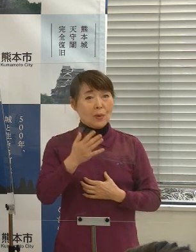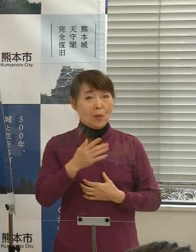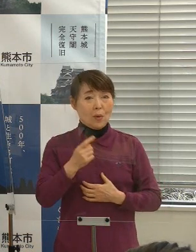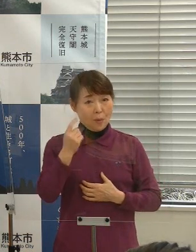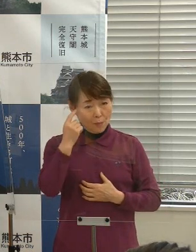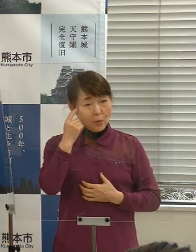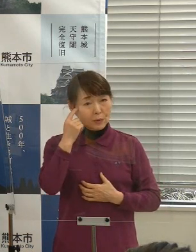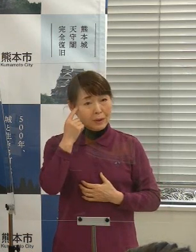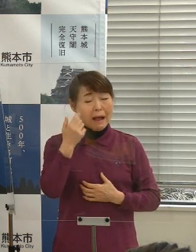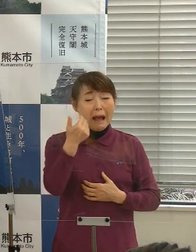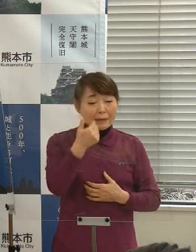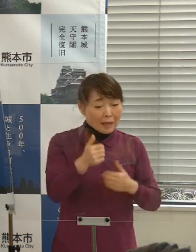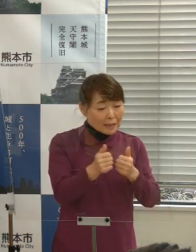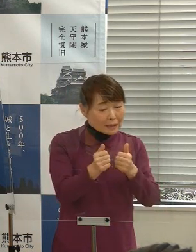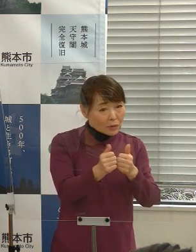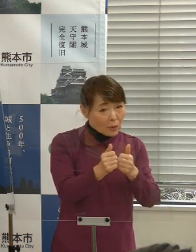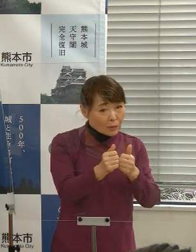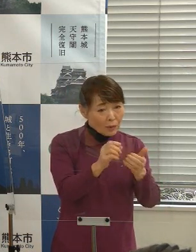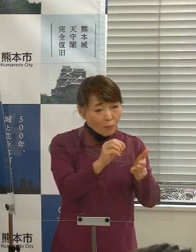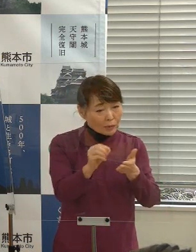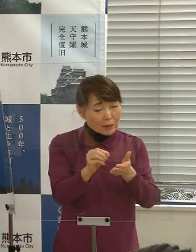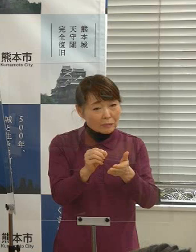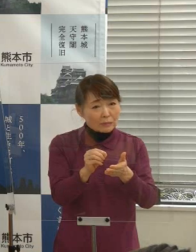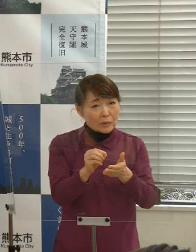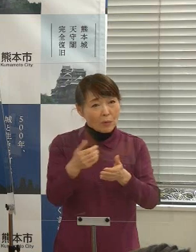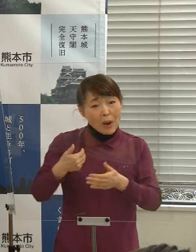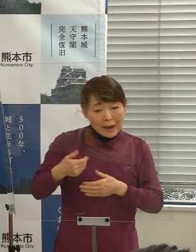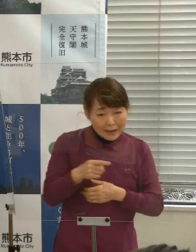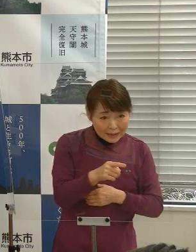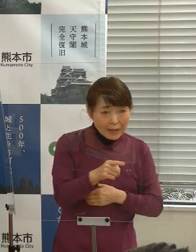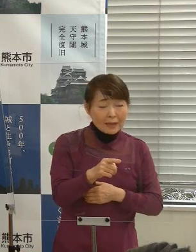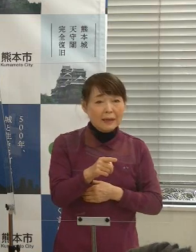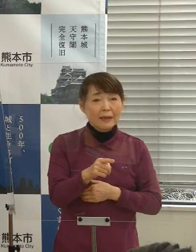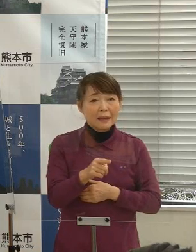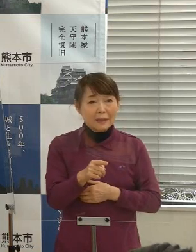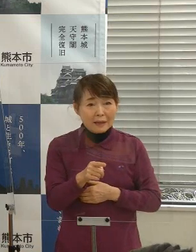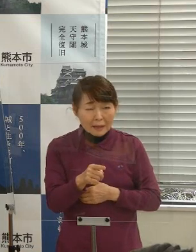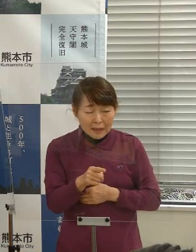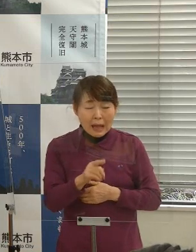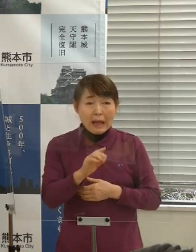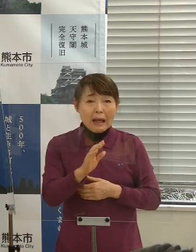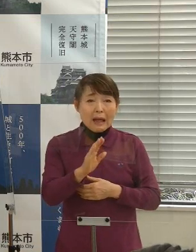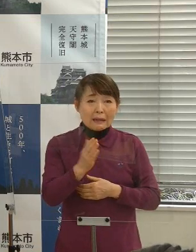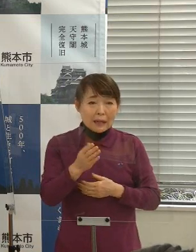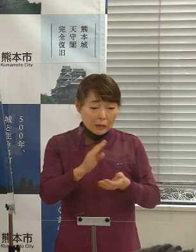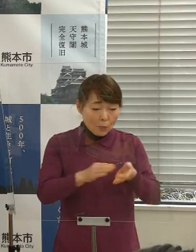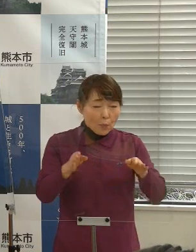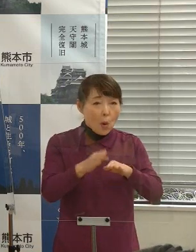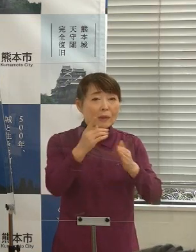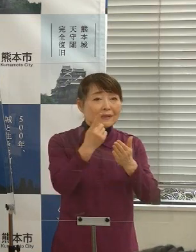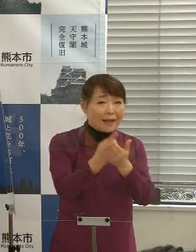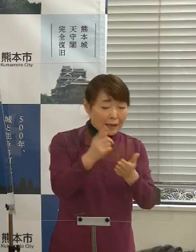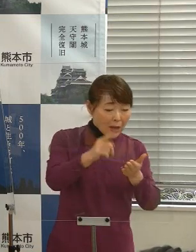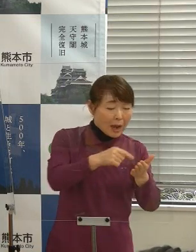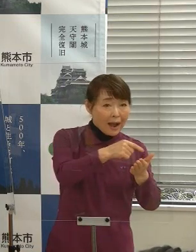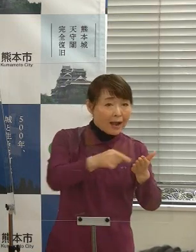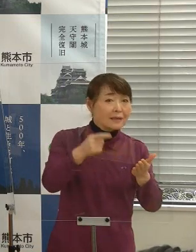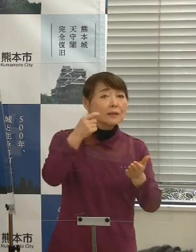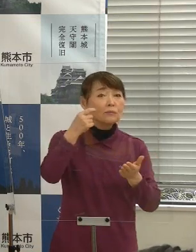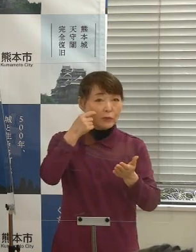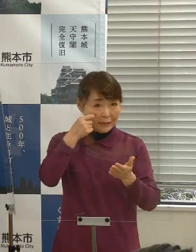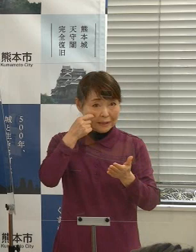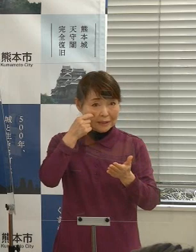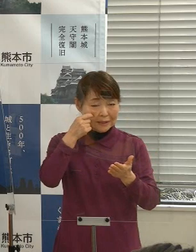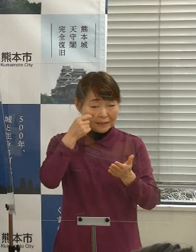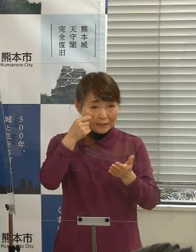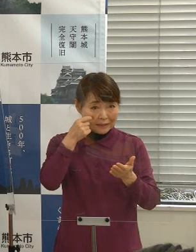誰に相談していいかというのは分からないと思うんですね。で病院だけでそれが解決できるかといったら、なかなかそれも難しいんだろうと思いますので、そこは病院に